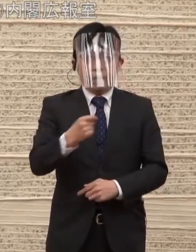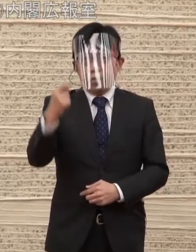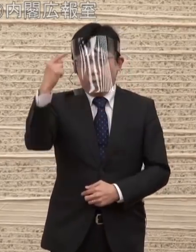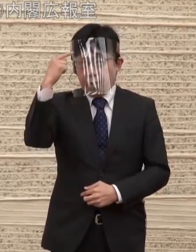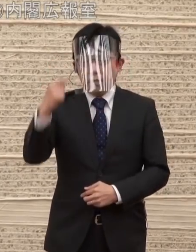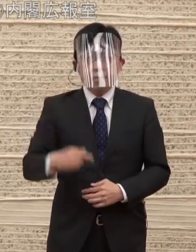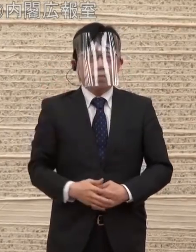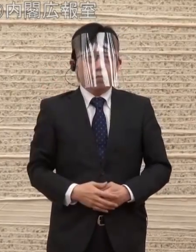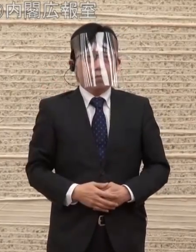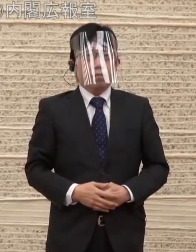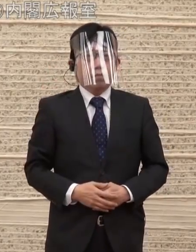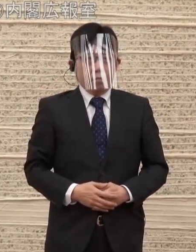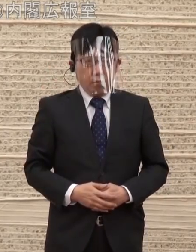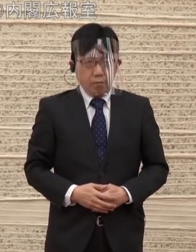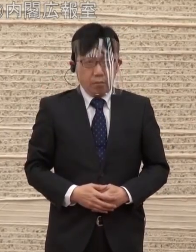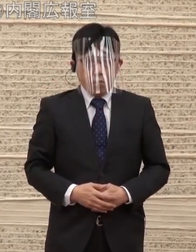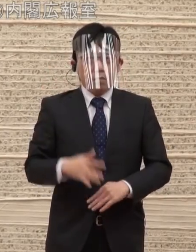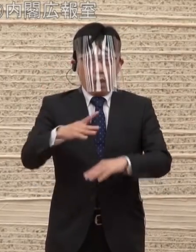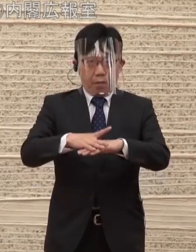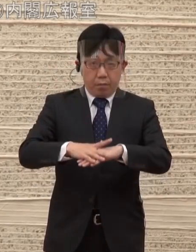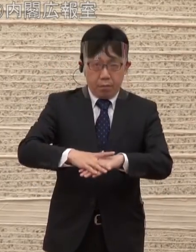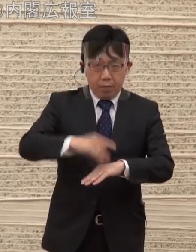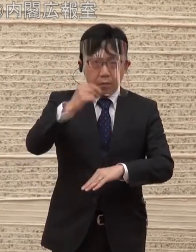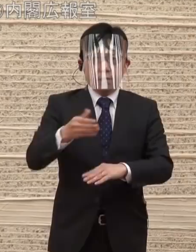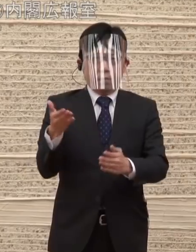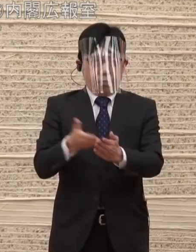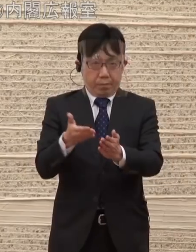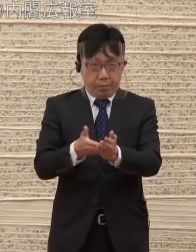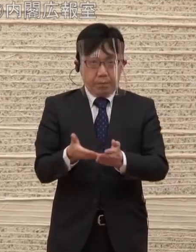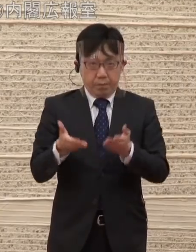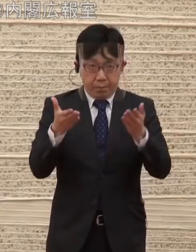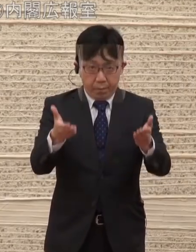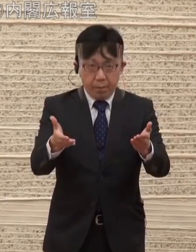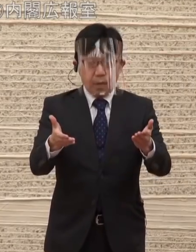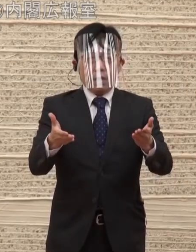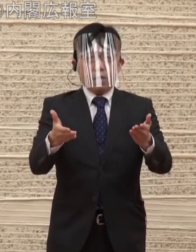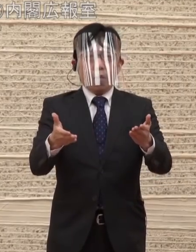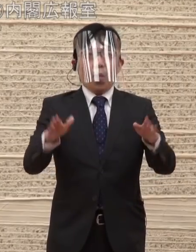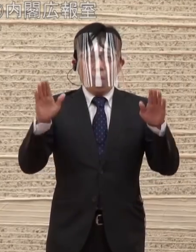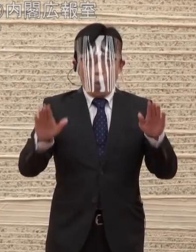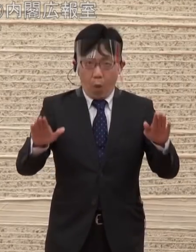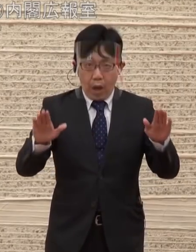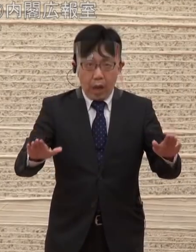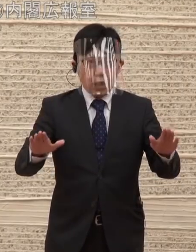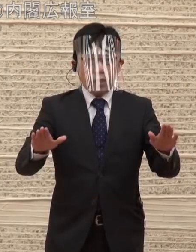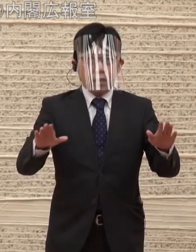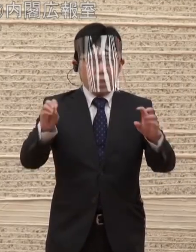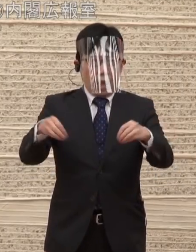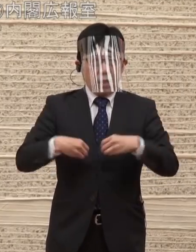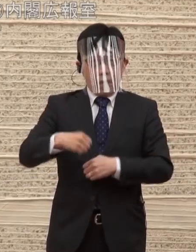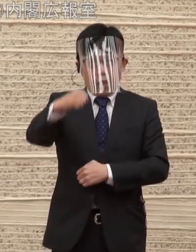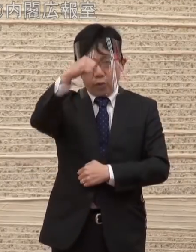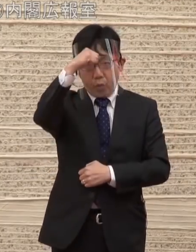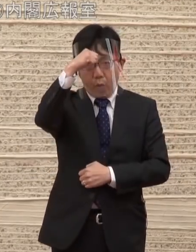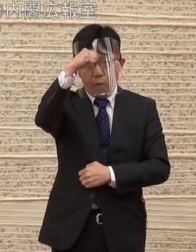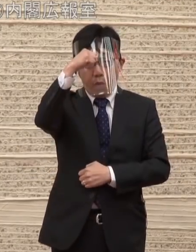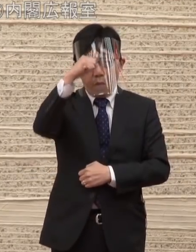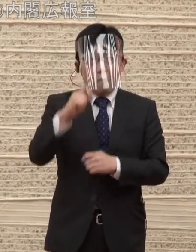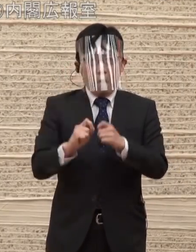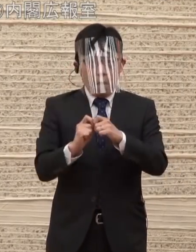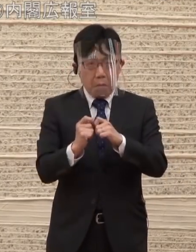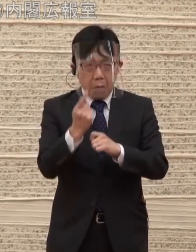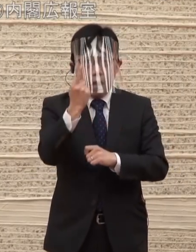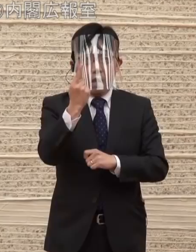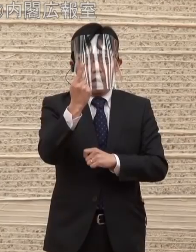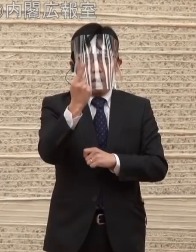はいまず冒頭この機に改めて今回の感染症によってお亡くなりに